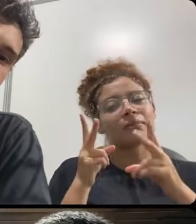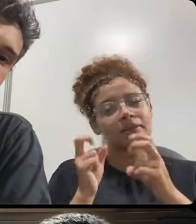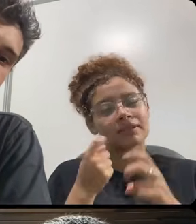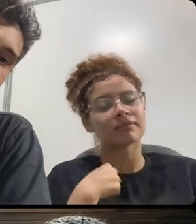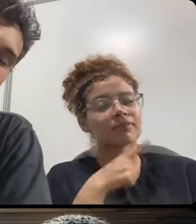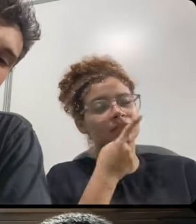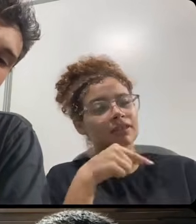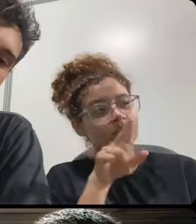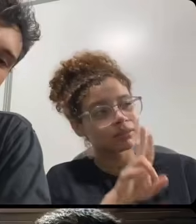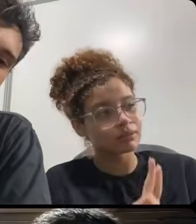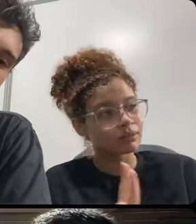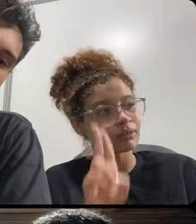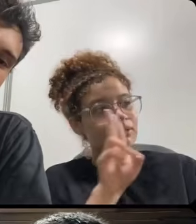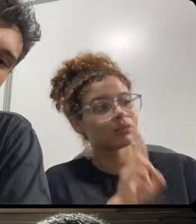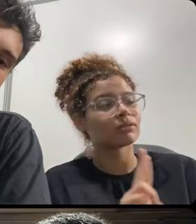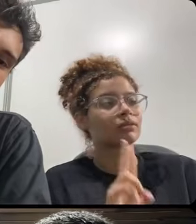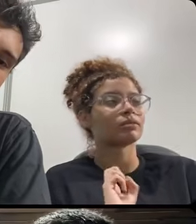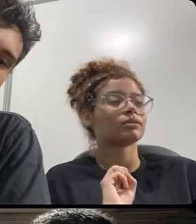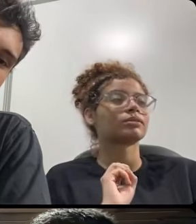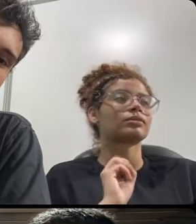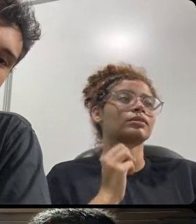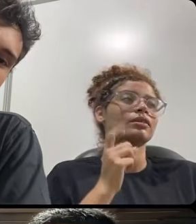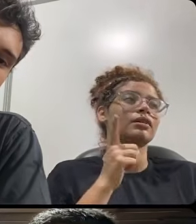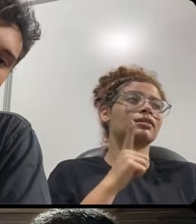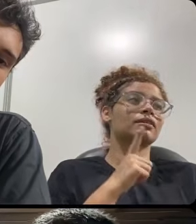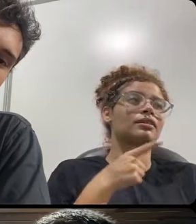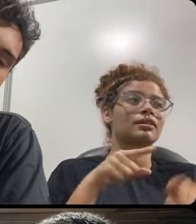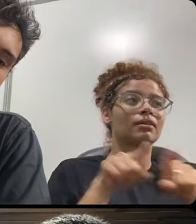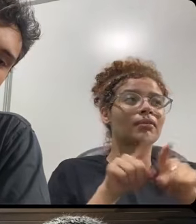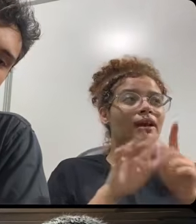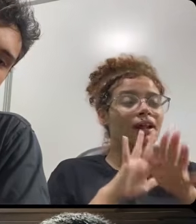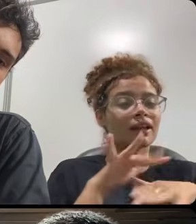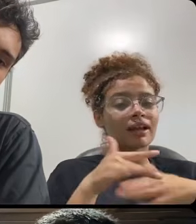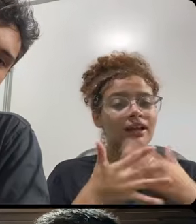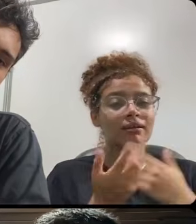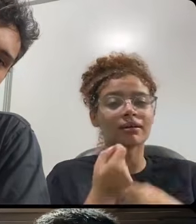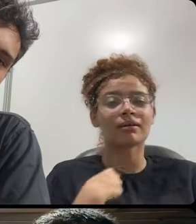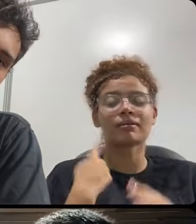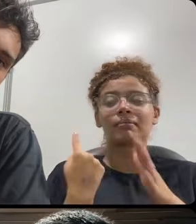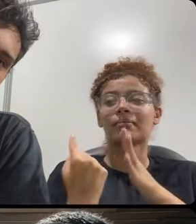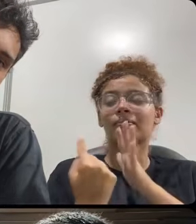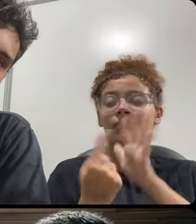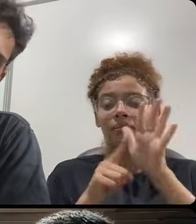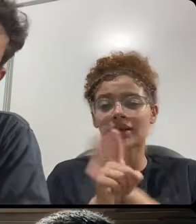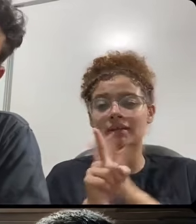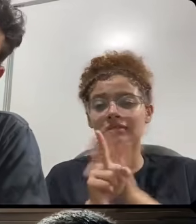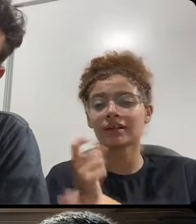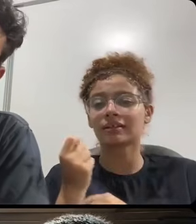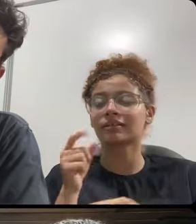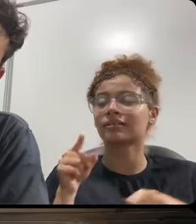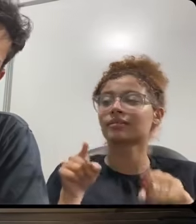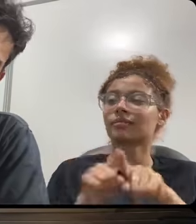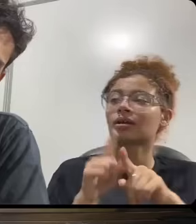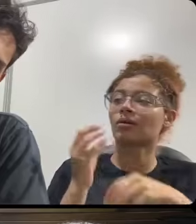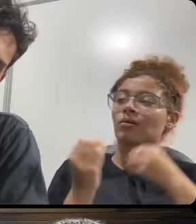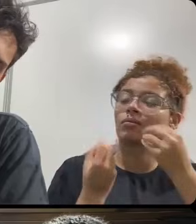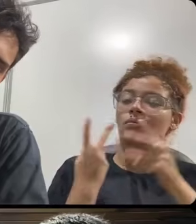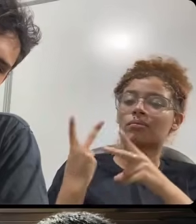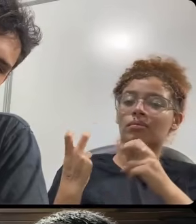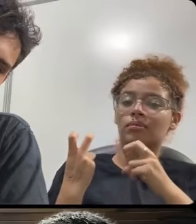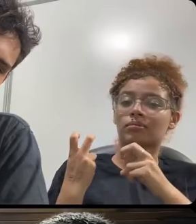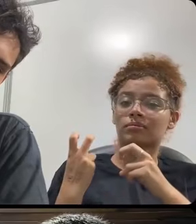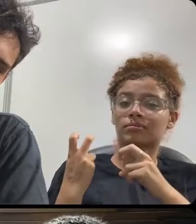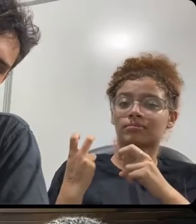igreja, para as cidades onde foram, né? E eu queria perguntar para vocês, né? Como é que vocês enxergam